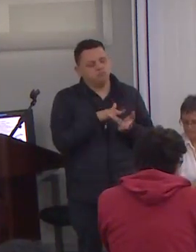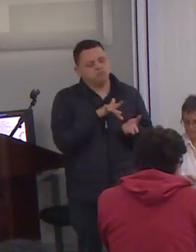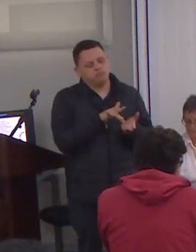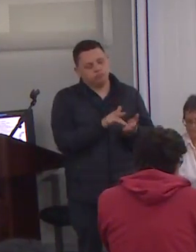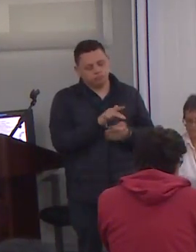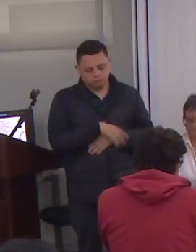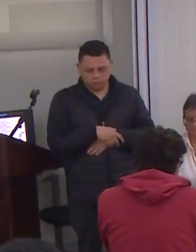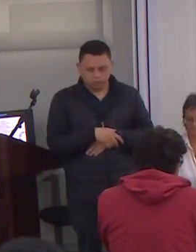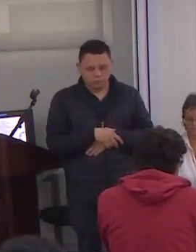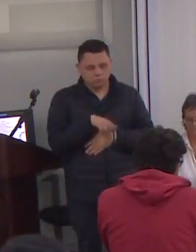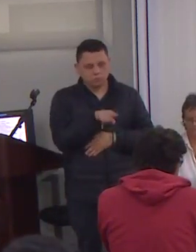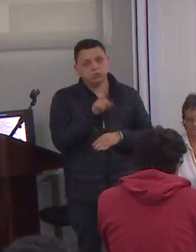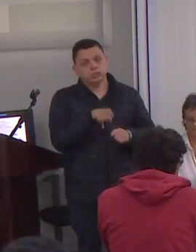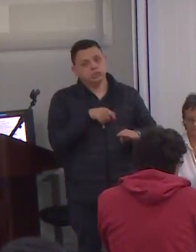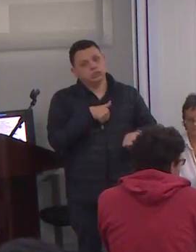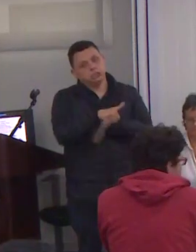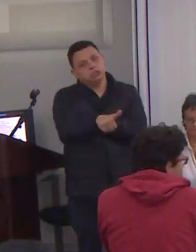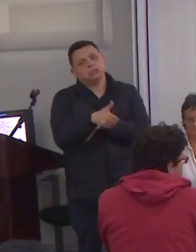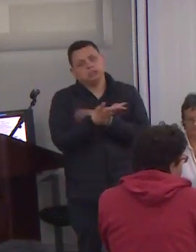pensaba que esto exige